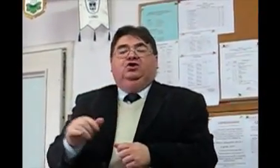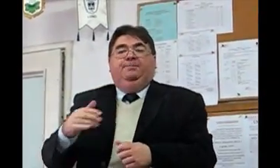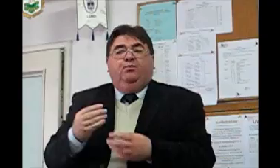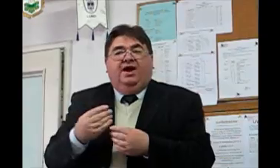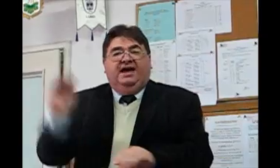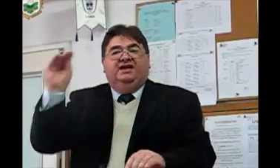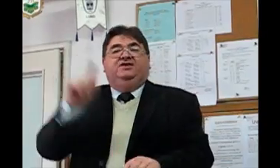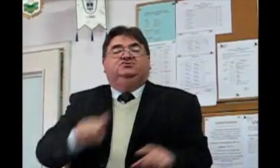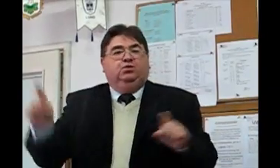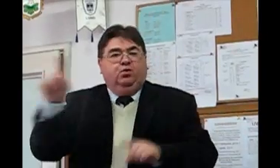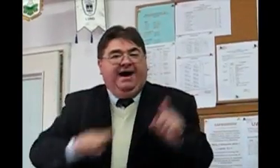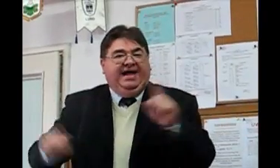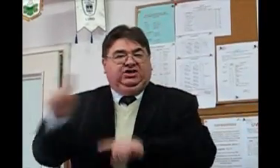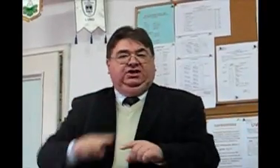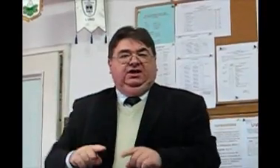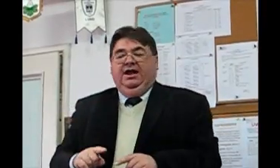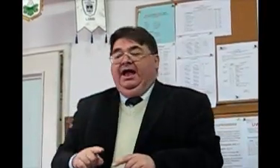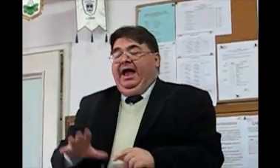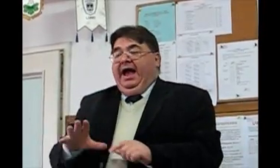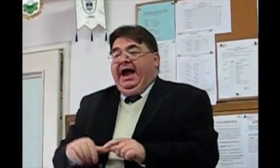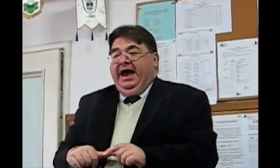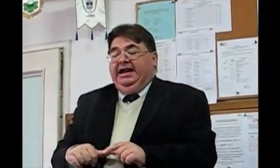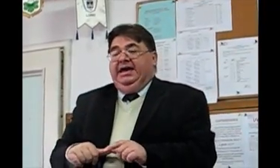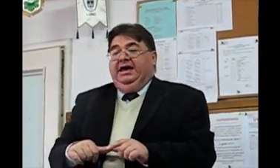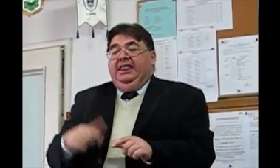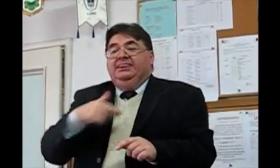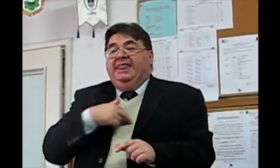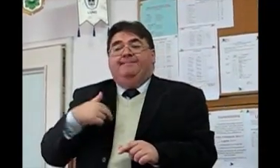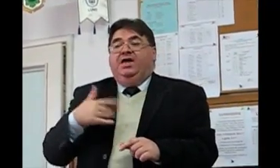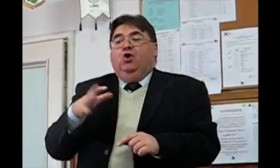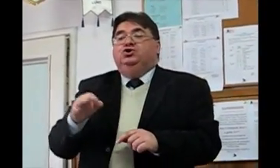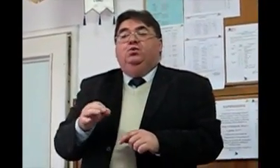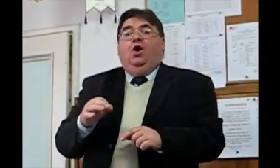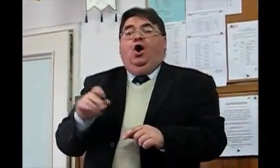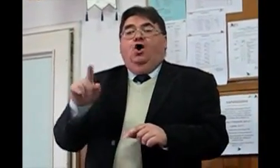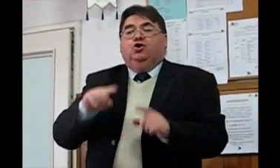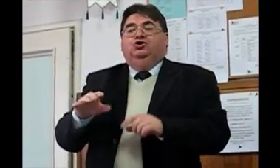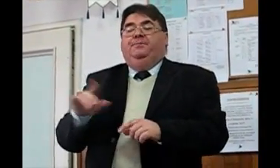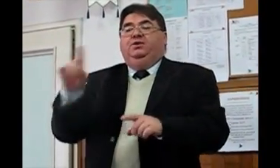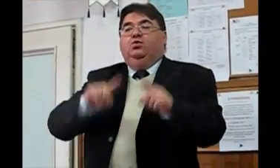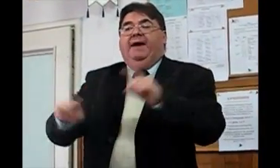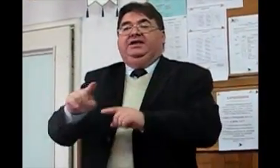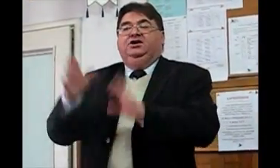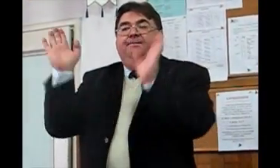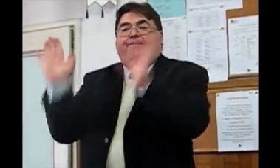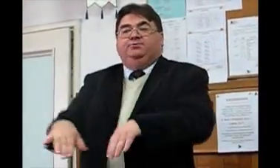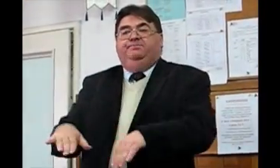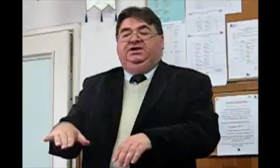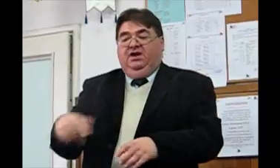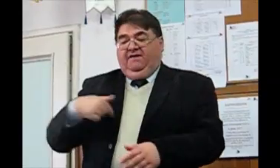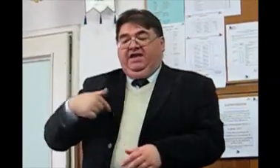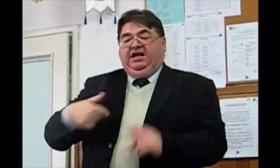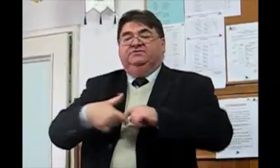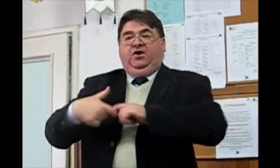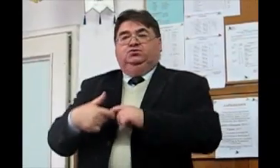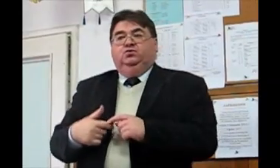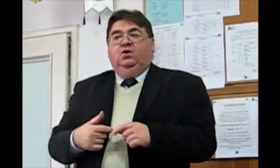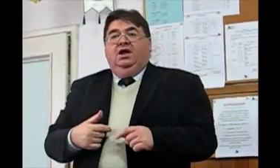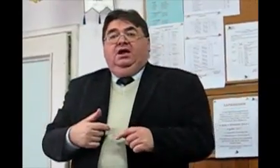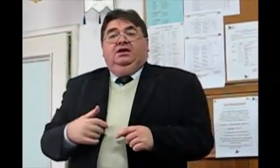była najwięcej tłumaczy. Ale nam nie chodziło o to, żeby tłumaczy się podpisać na tym wniosku. Tylko